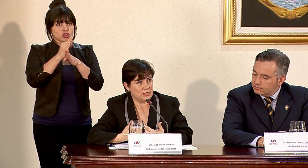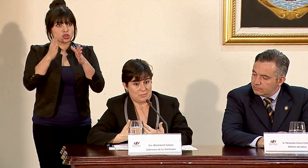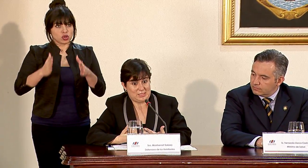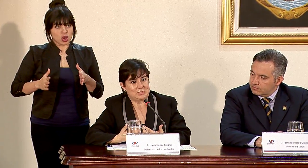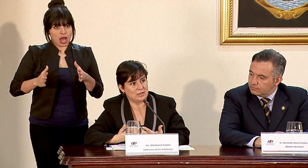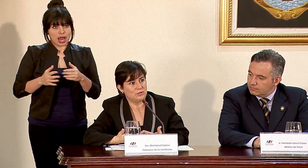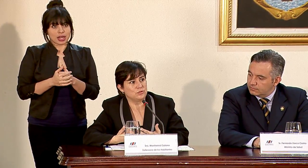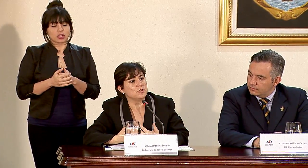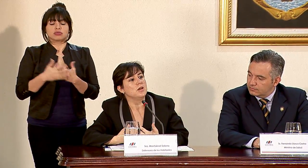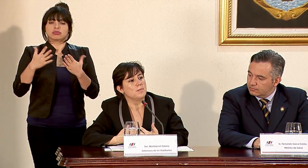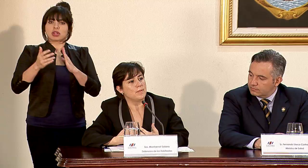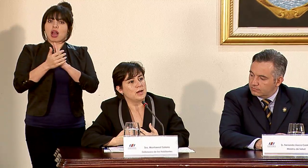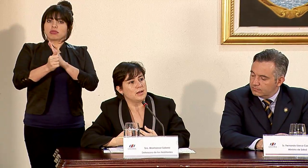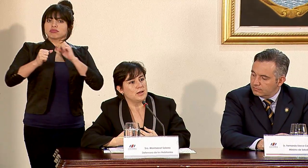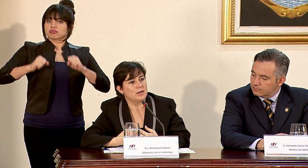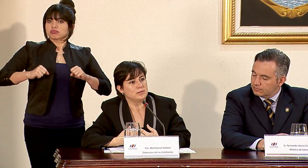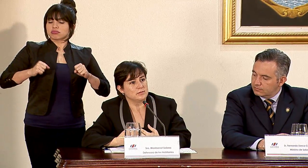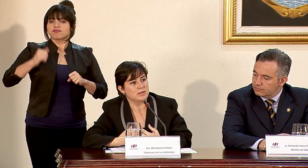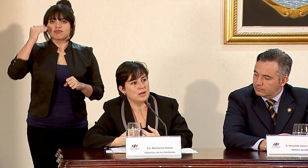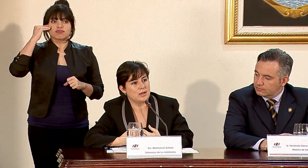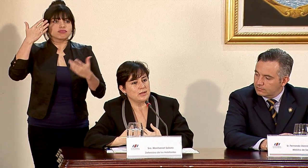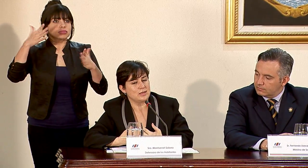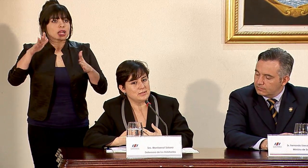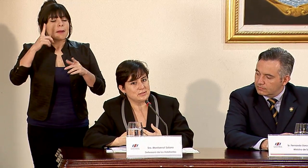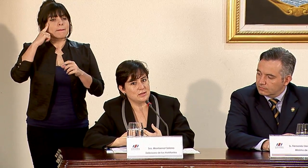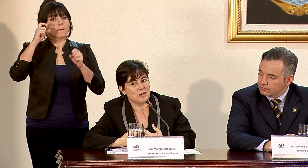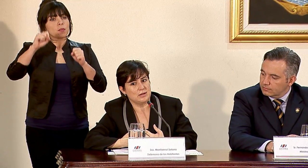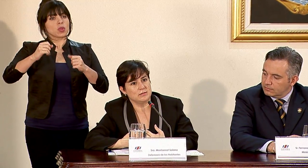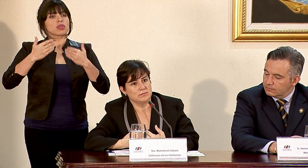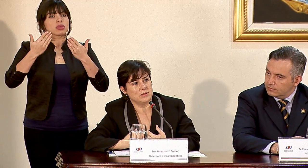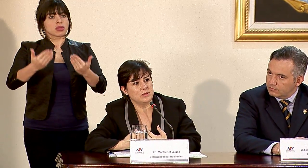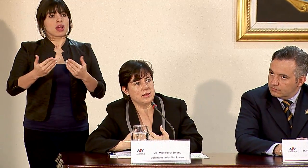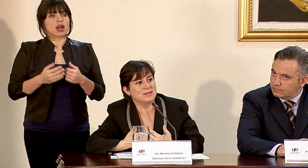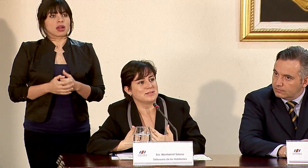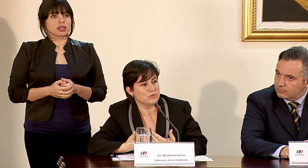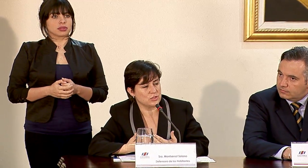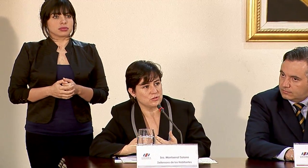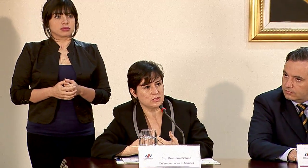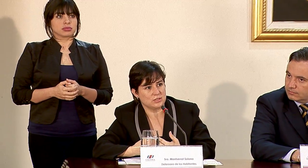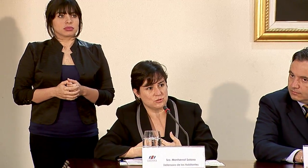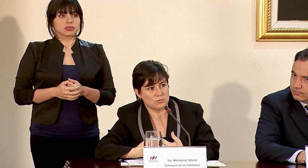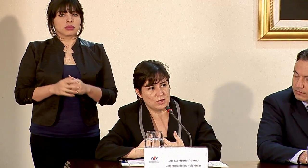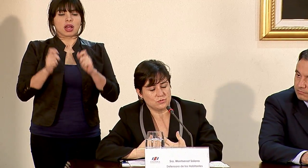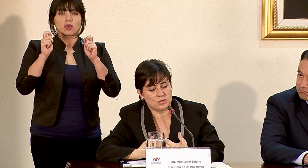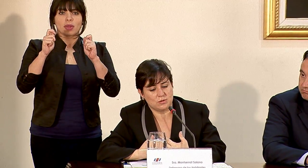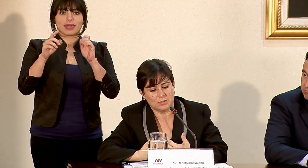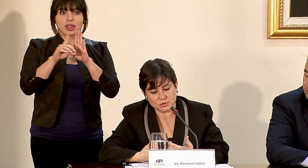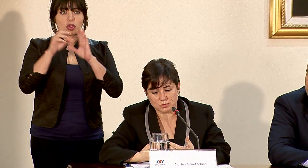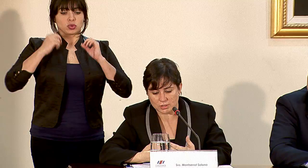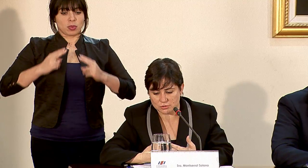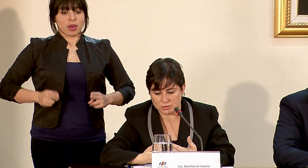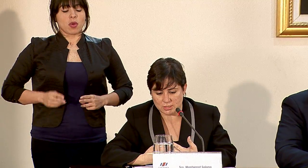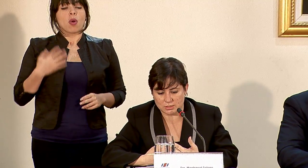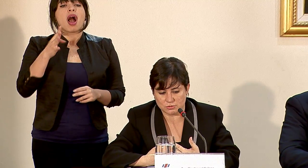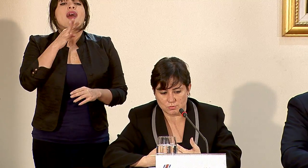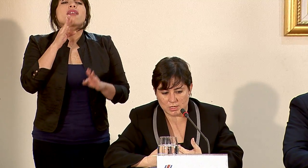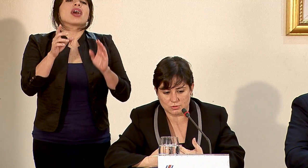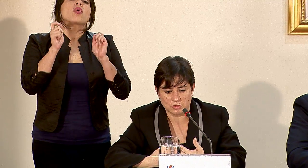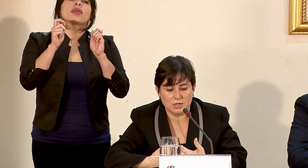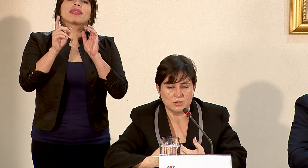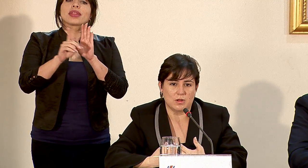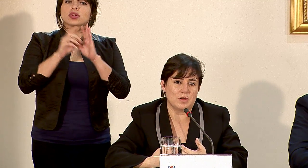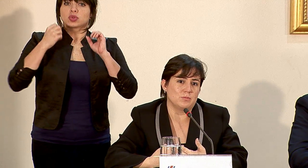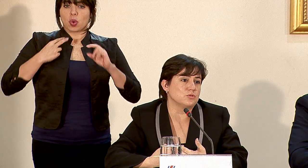y capacitados para dar esta educación en derechos humanos. Cuando hablamos de educación en derechos